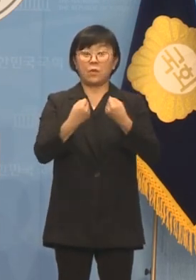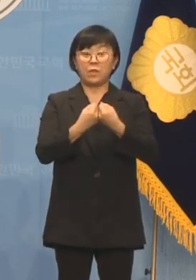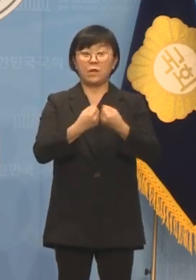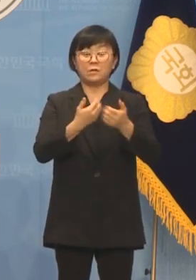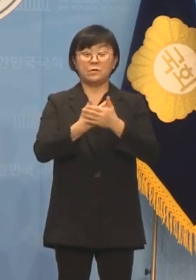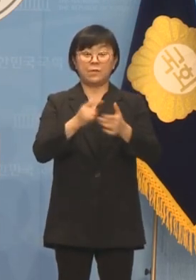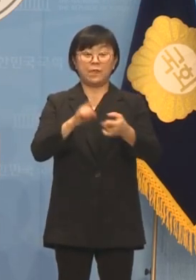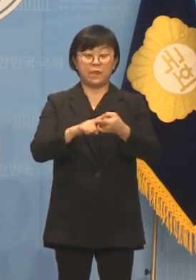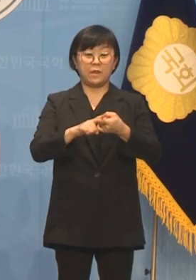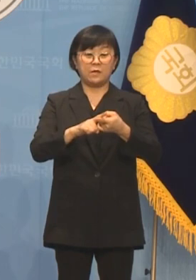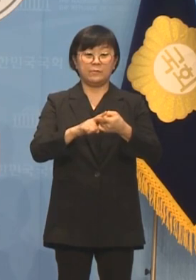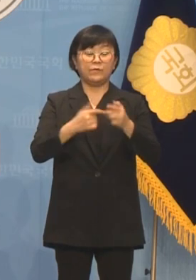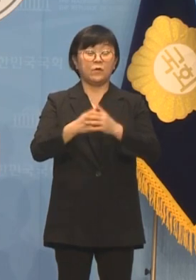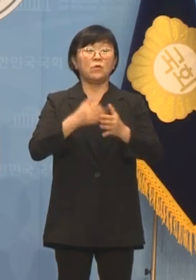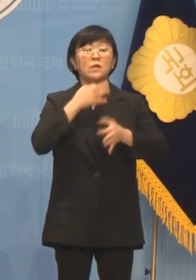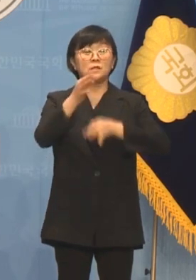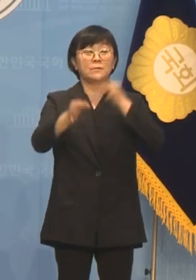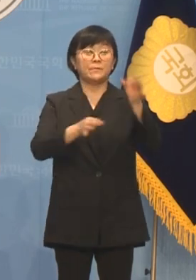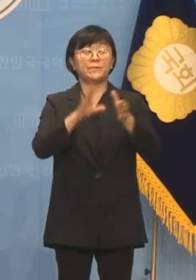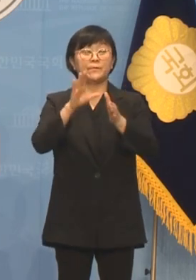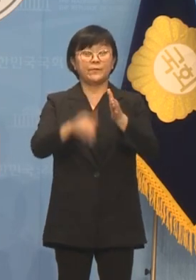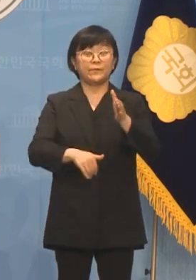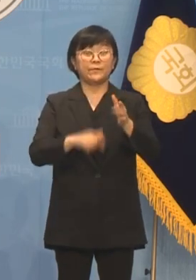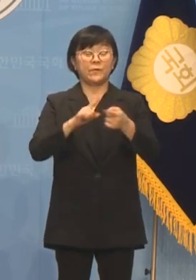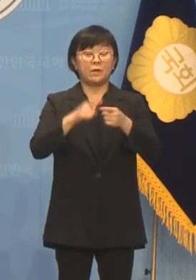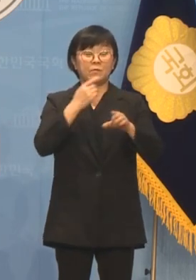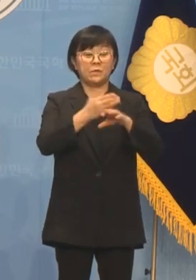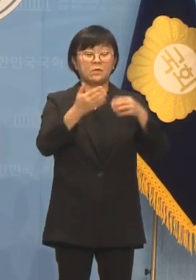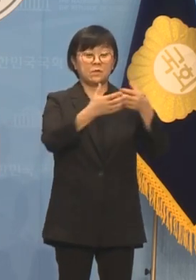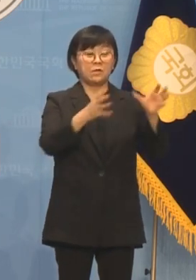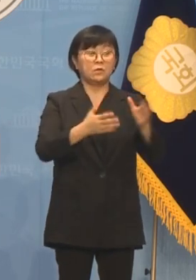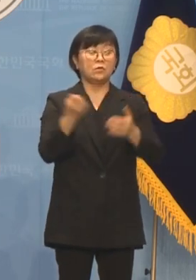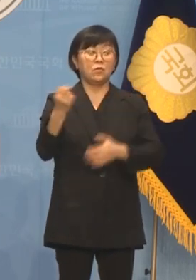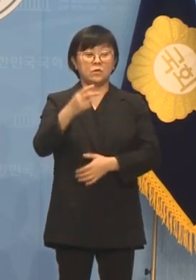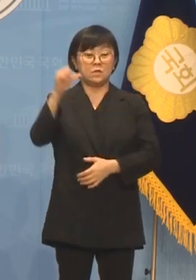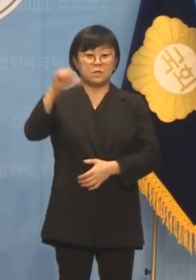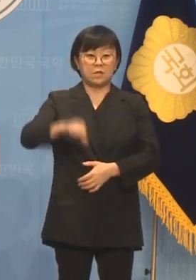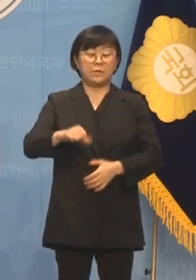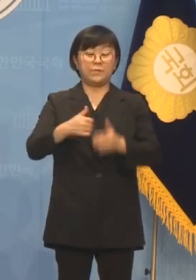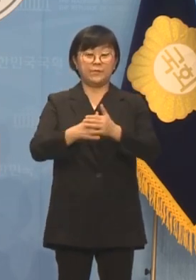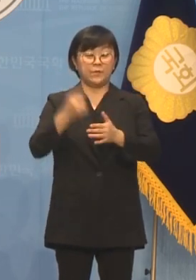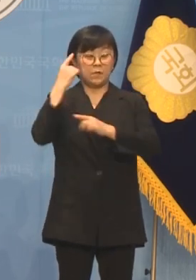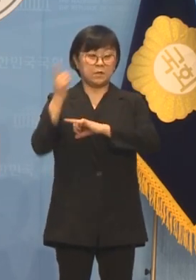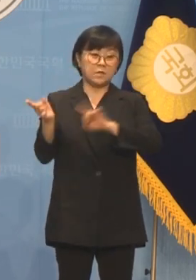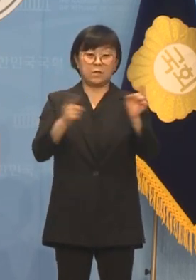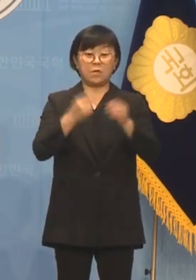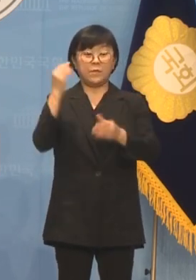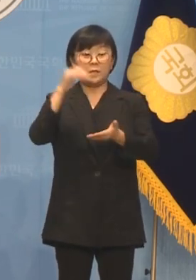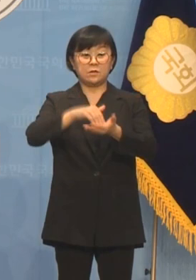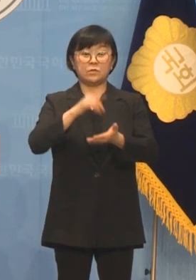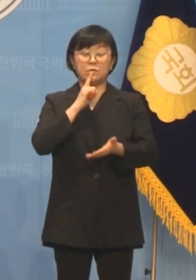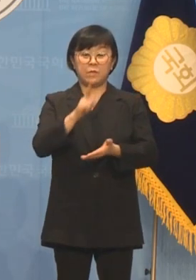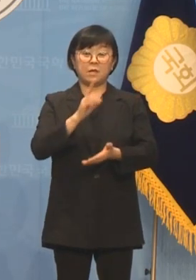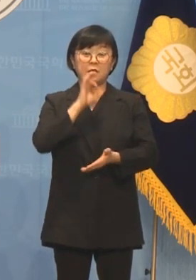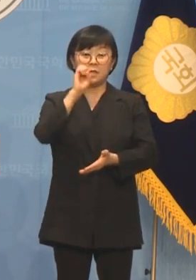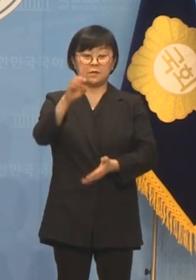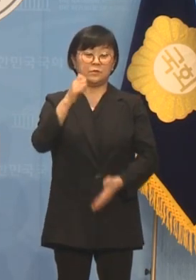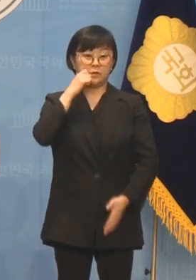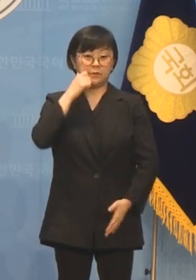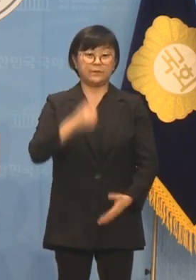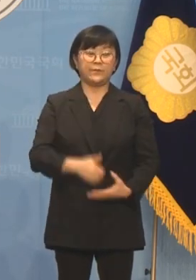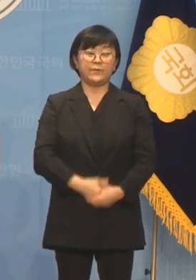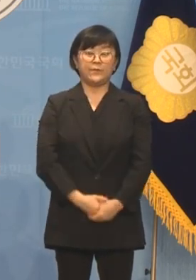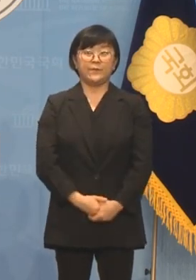저사 잘사 외칠 때 이러다 민주당 또진다 정신 차리고 반성부터 하자고 말하지